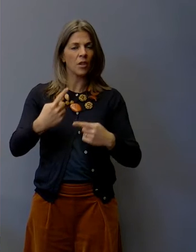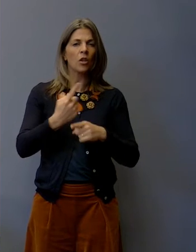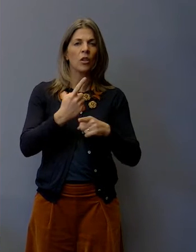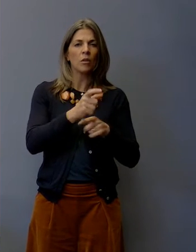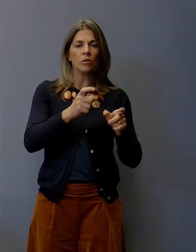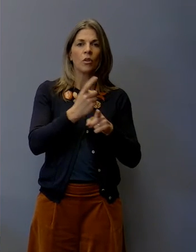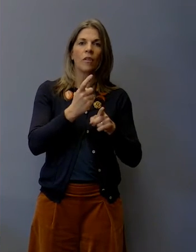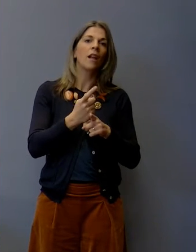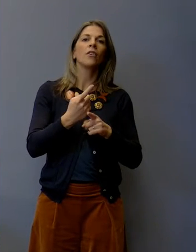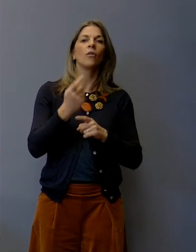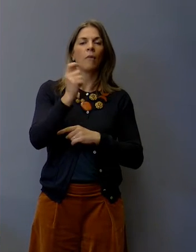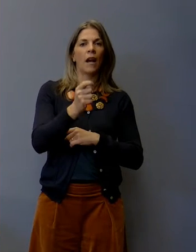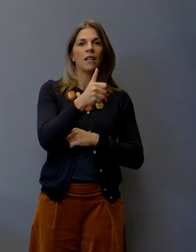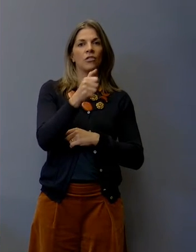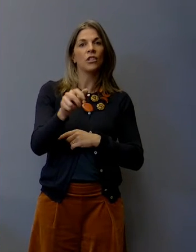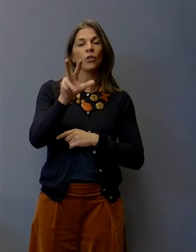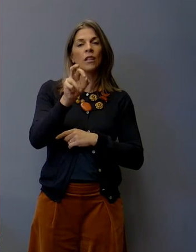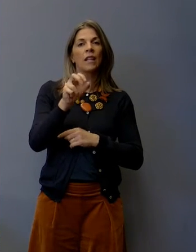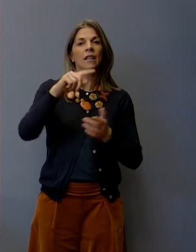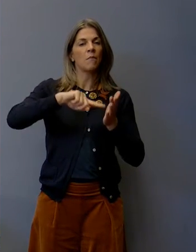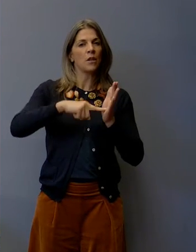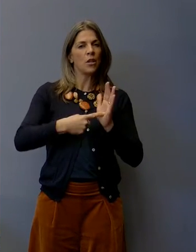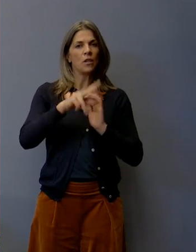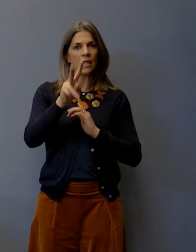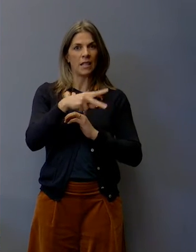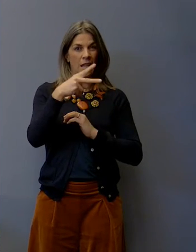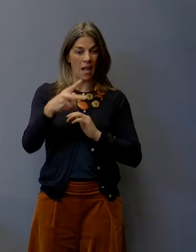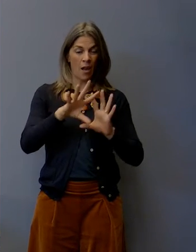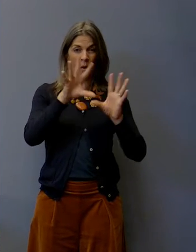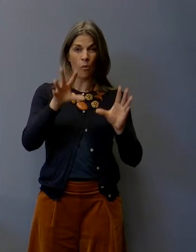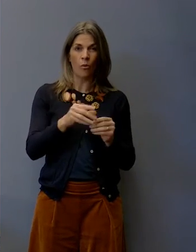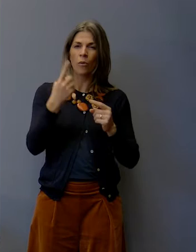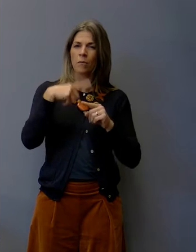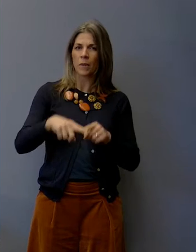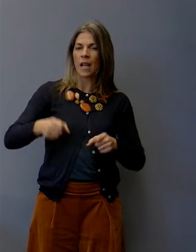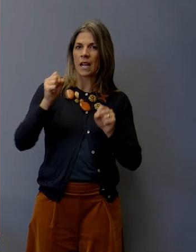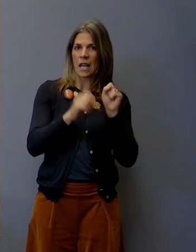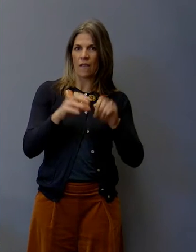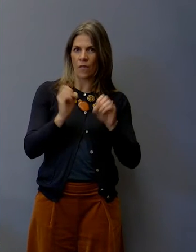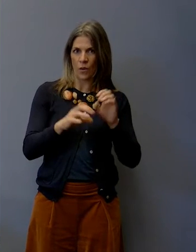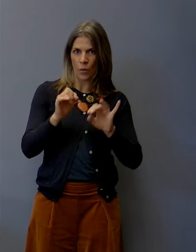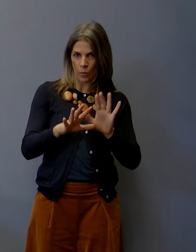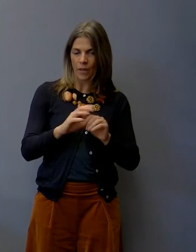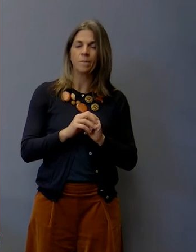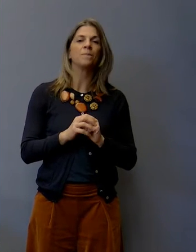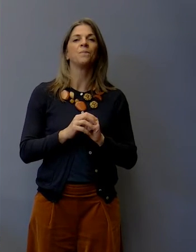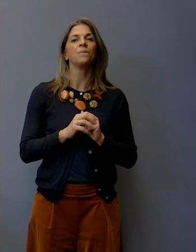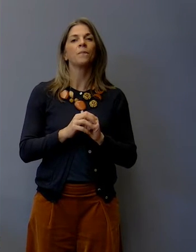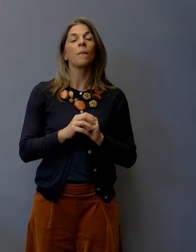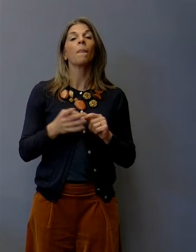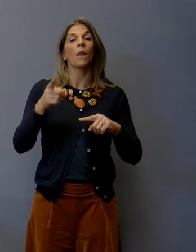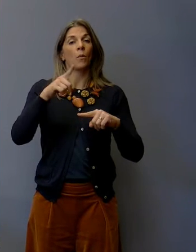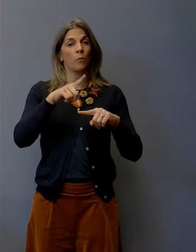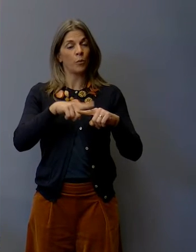euro anche a causa di una gestione dei rifiuti risultata se di sotto delle meno ottimistiche previsioni e per di più